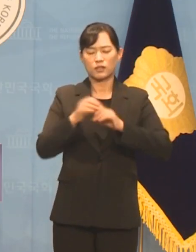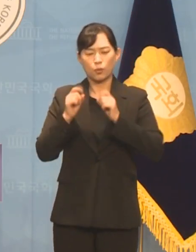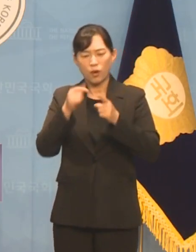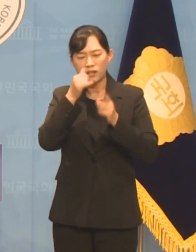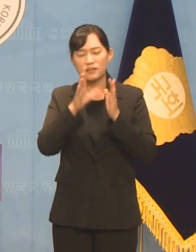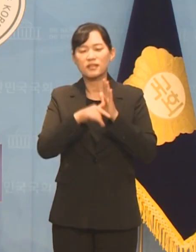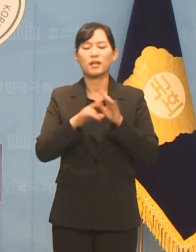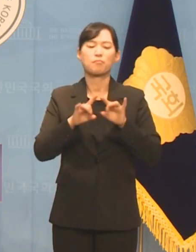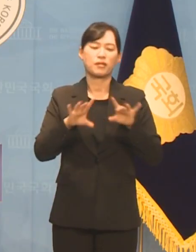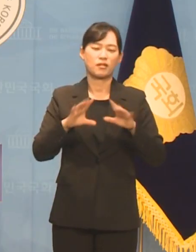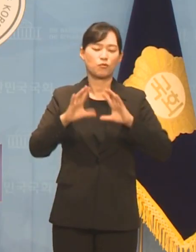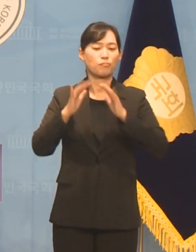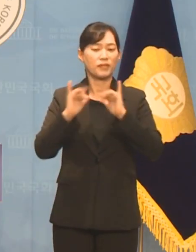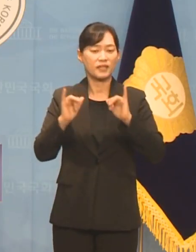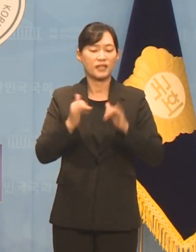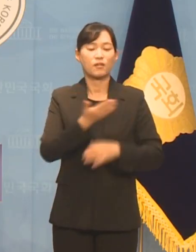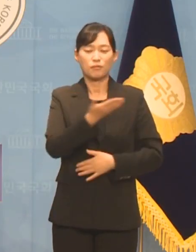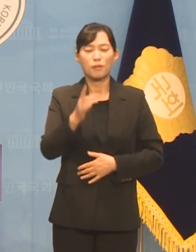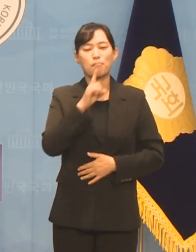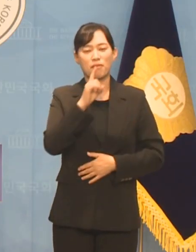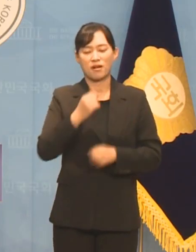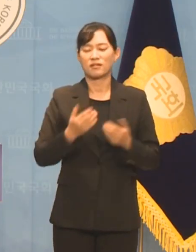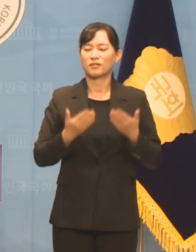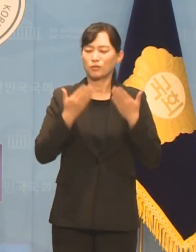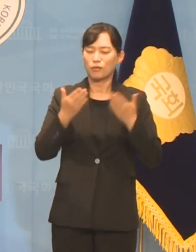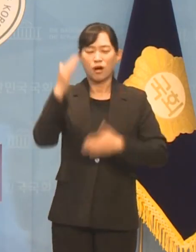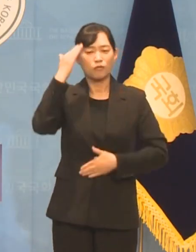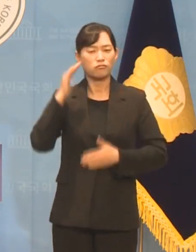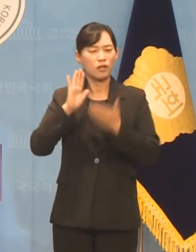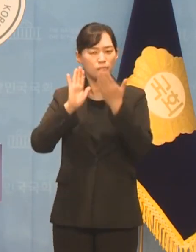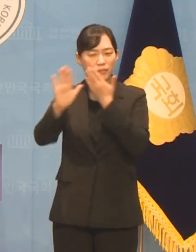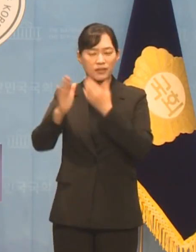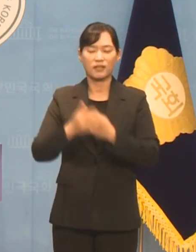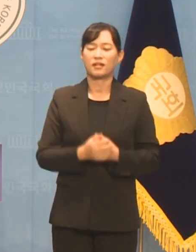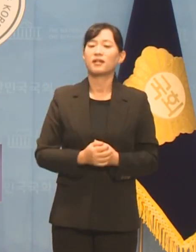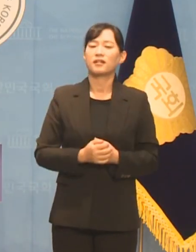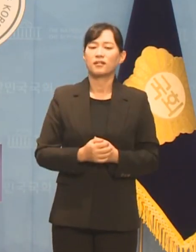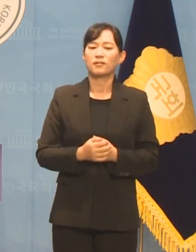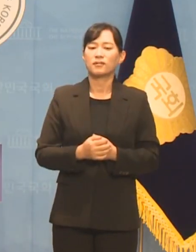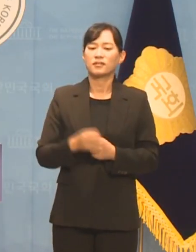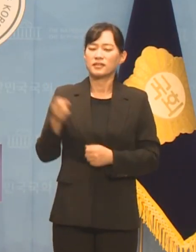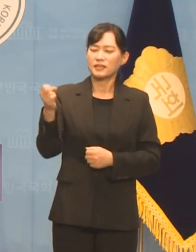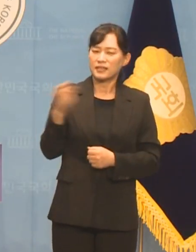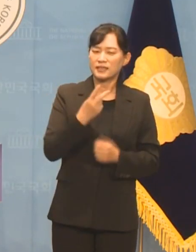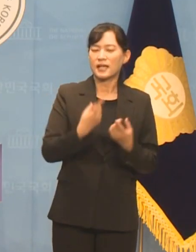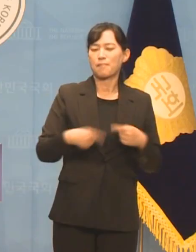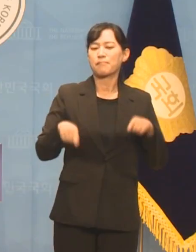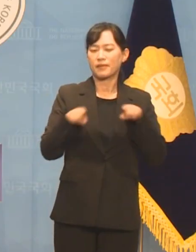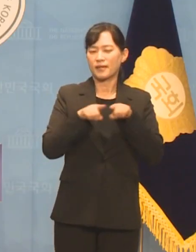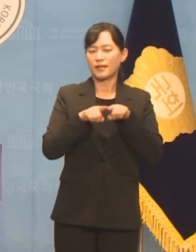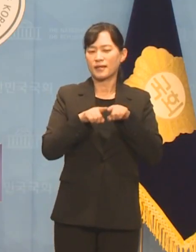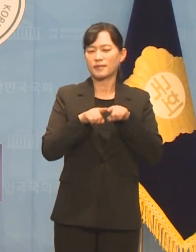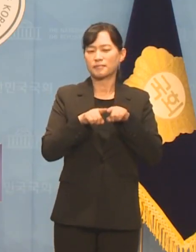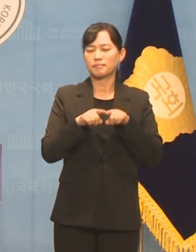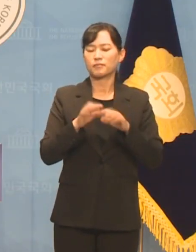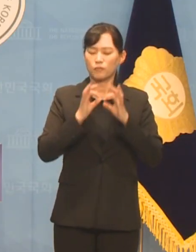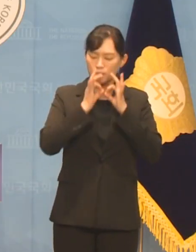국민 여러분께 말씀드리고 대한민국의 미래, 한국의 길을 다시 함께 찾아가도록